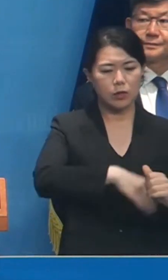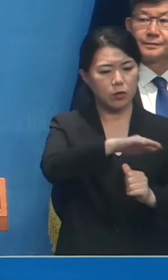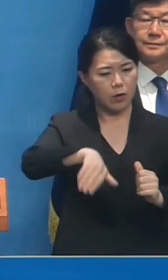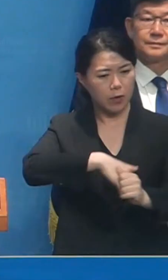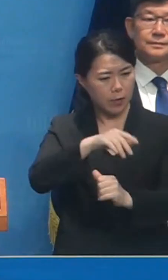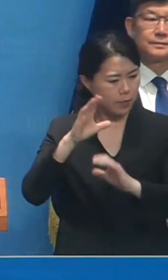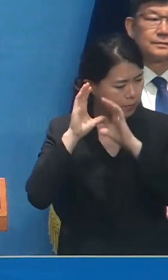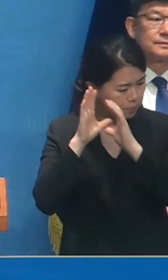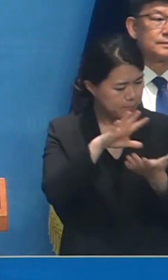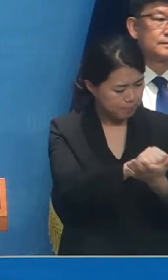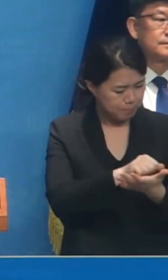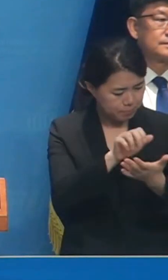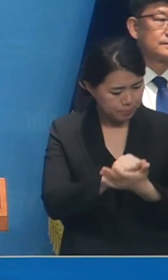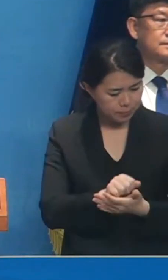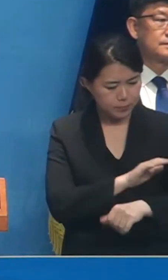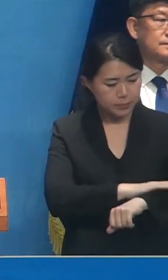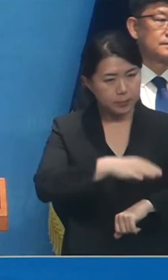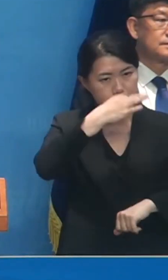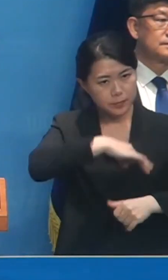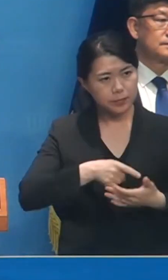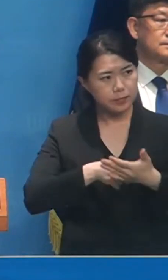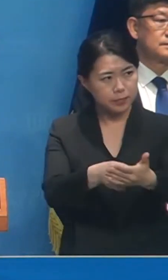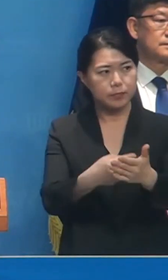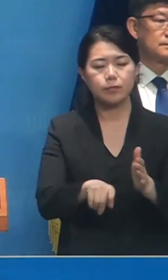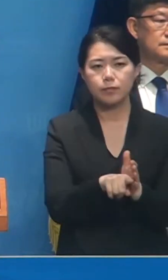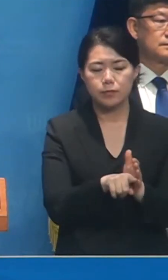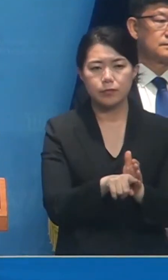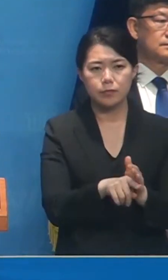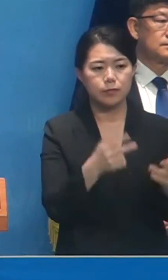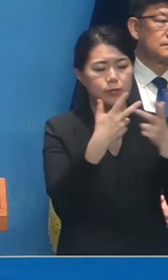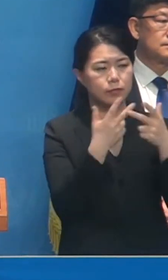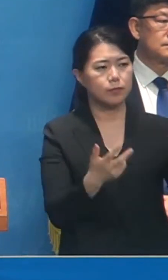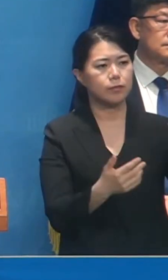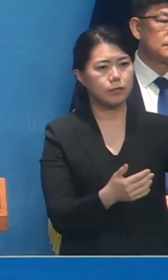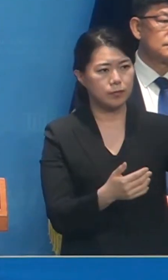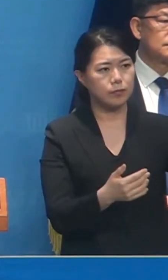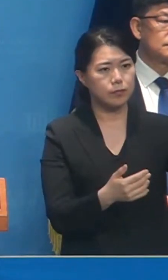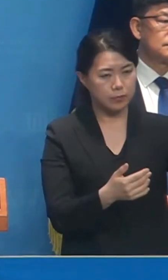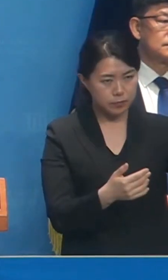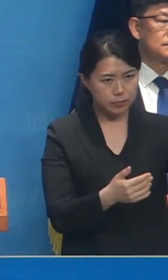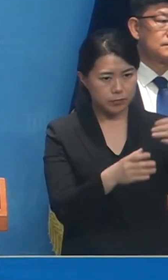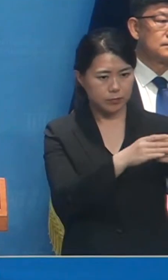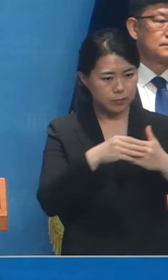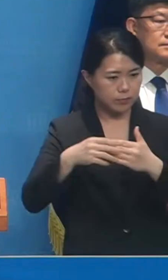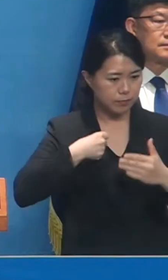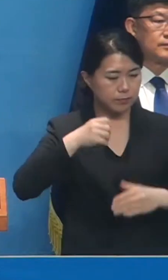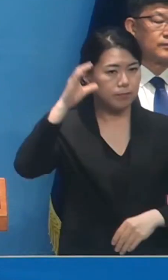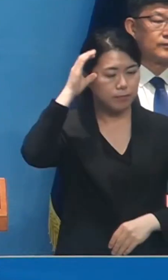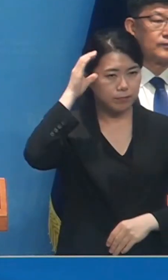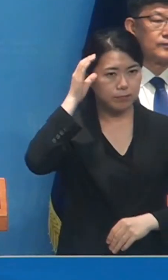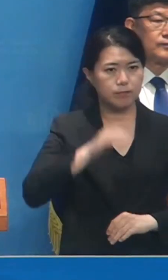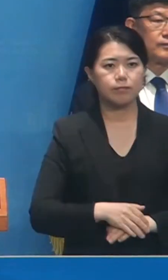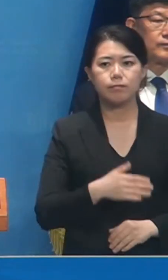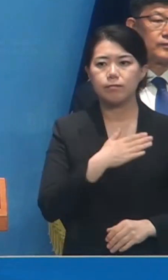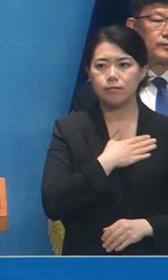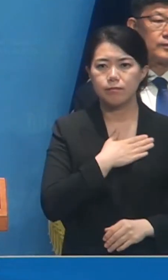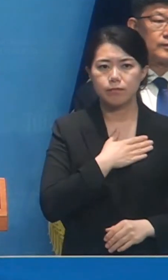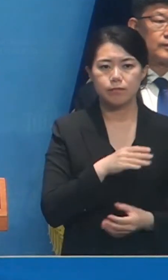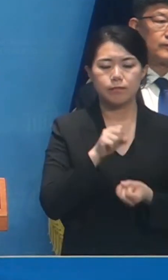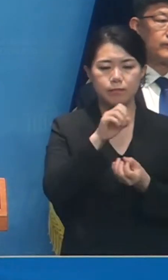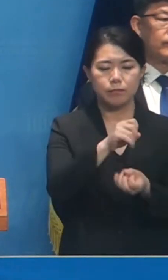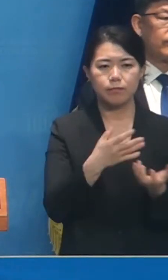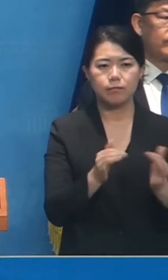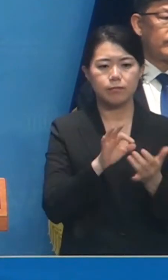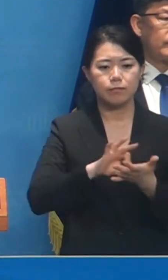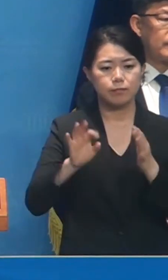반영하여 실효성 있게 추진될 수 있도록 이재명 후보님의 리더십을 기대합니다. 저희 택배